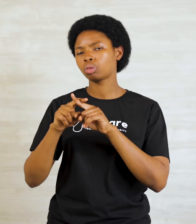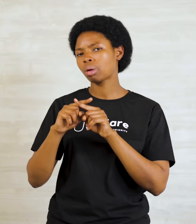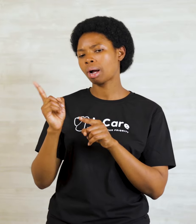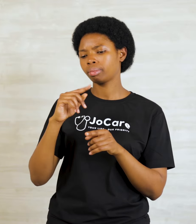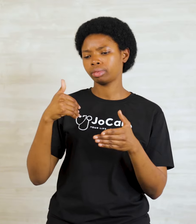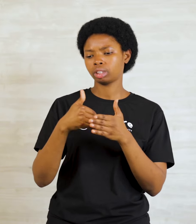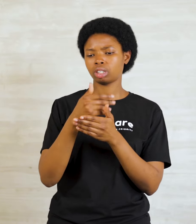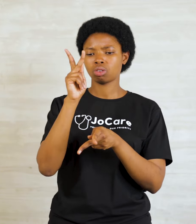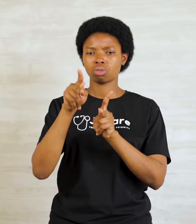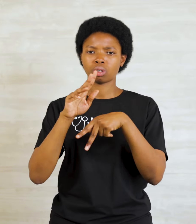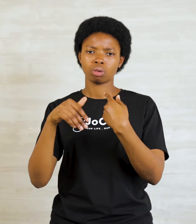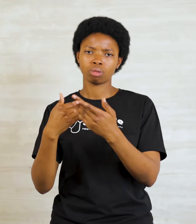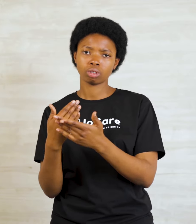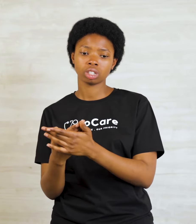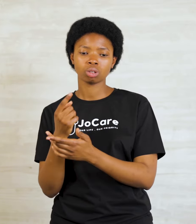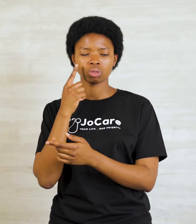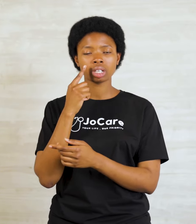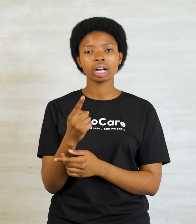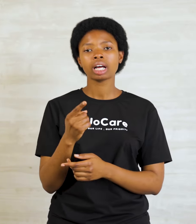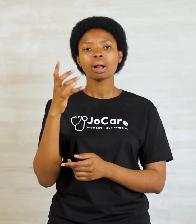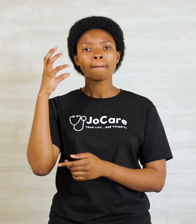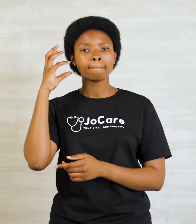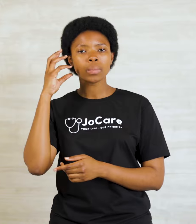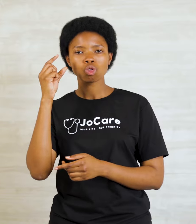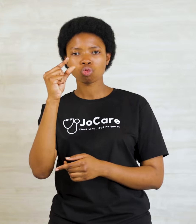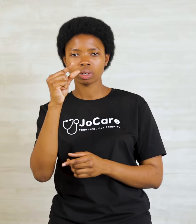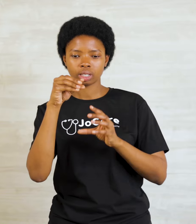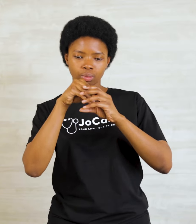kuri bose, usanga ari amakuru make muri rusange.